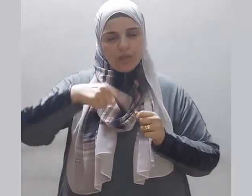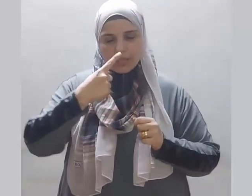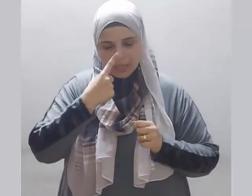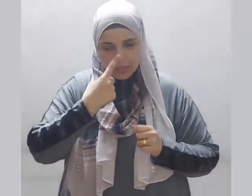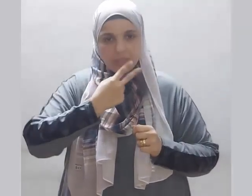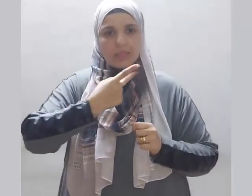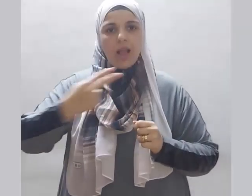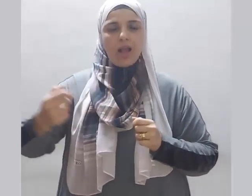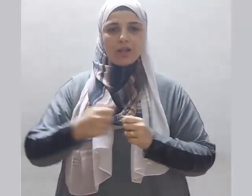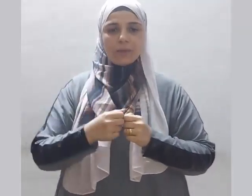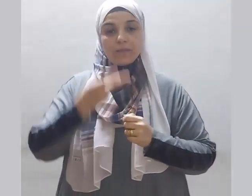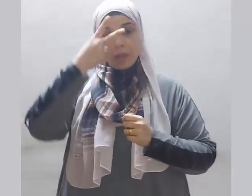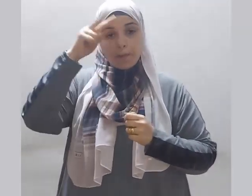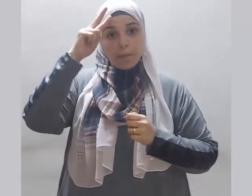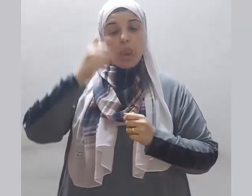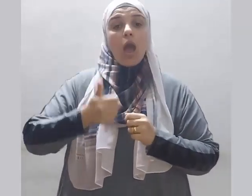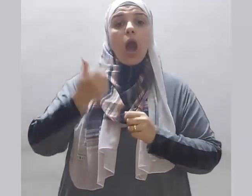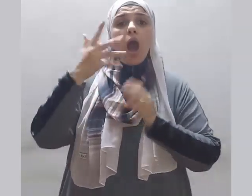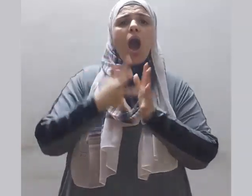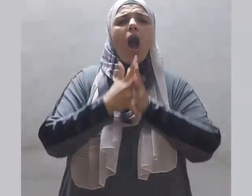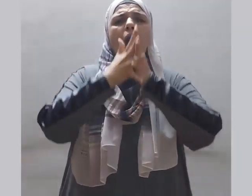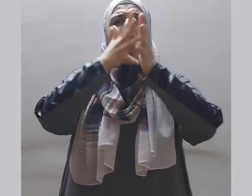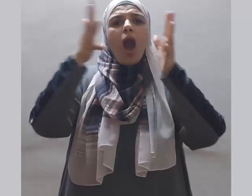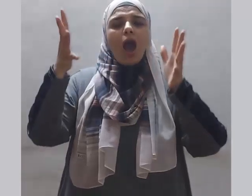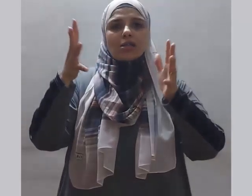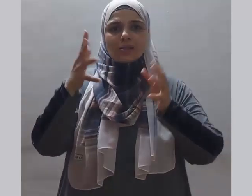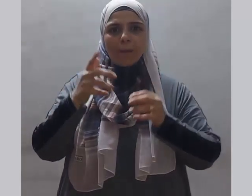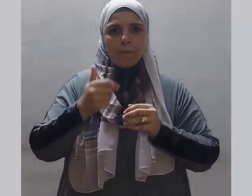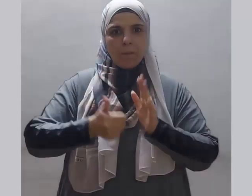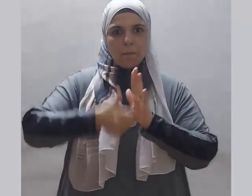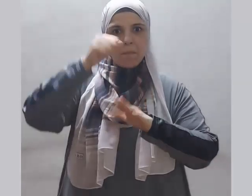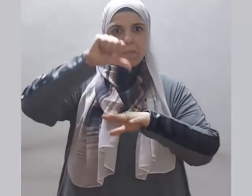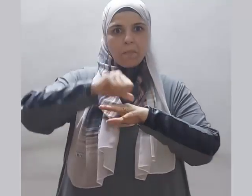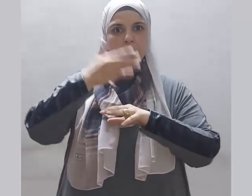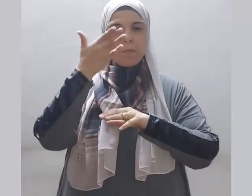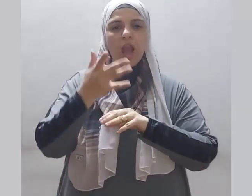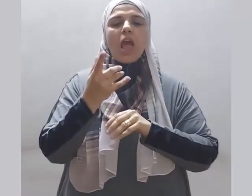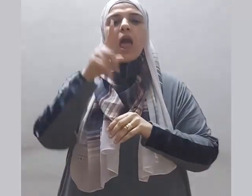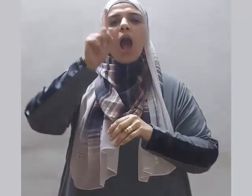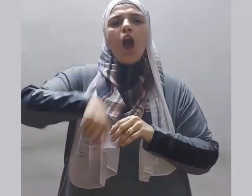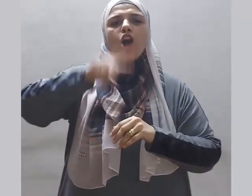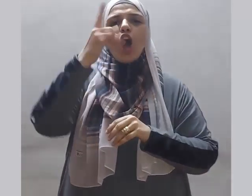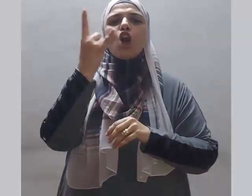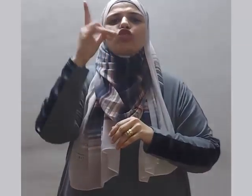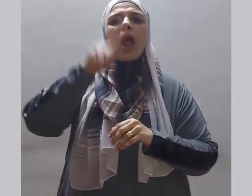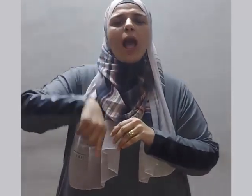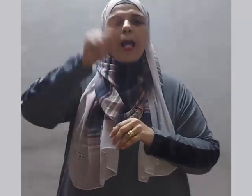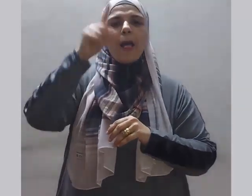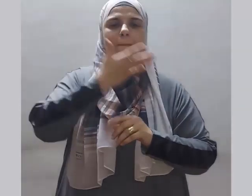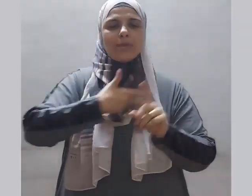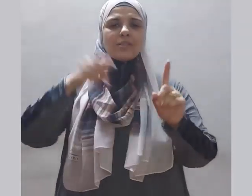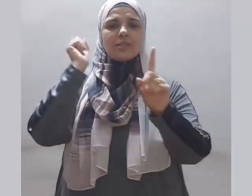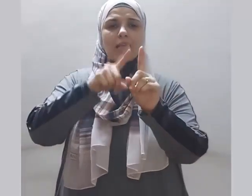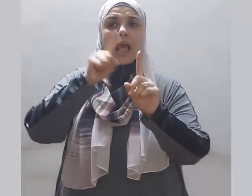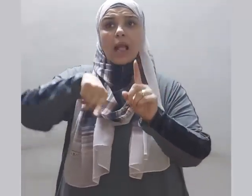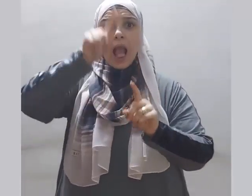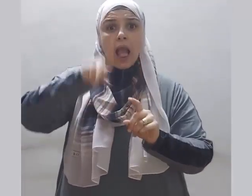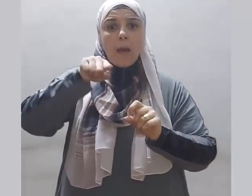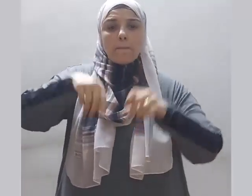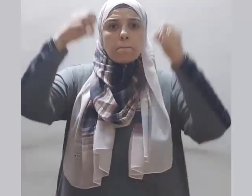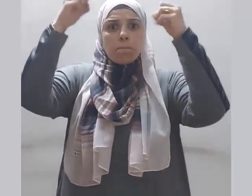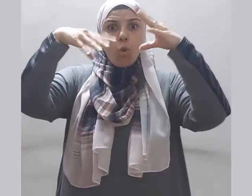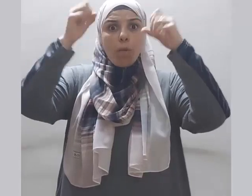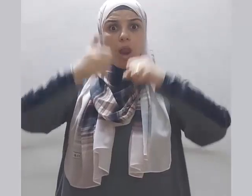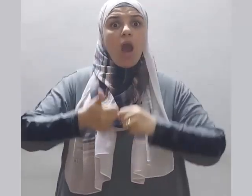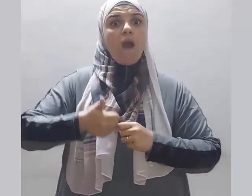الطاعات ومن اعظم هذه المواسم العشر الاول من ذي الحجه فهي ايام مباركه